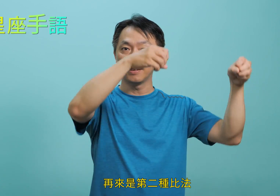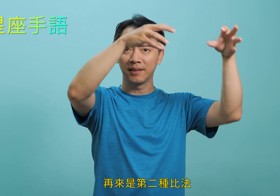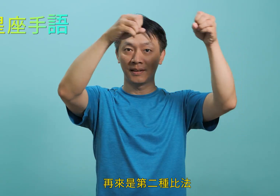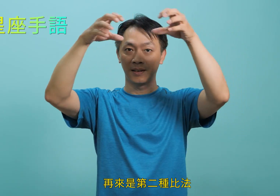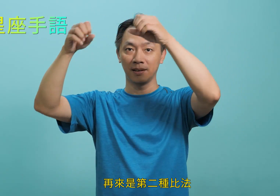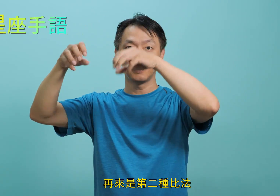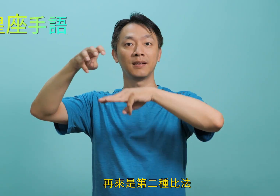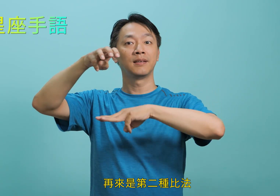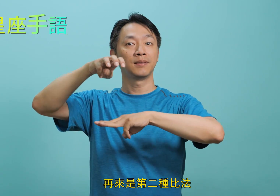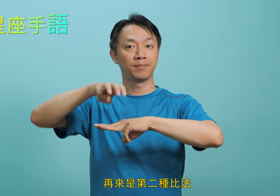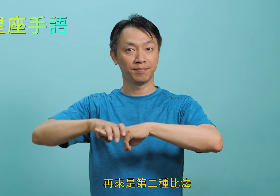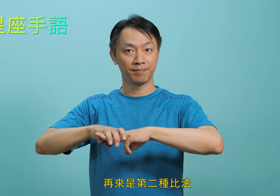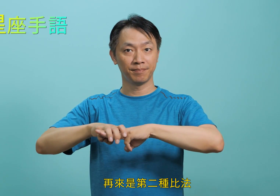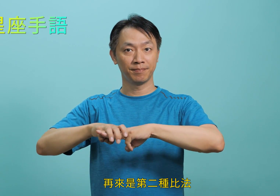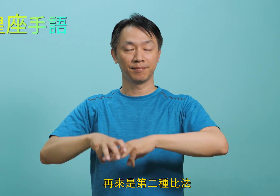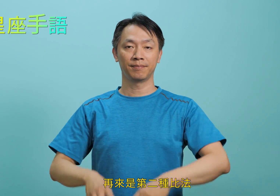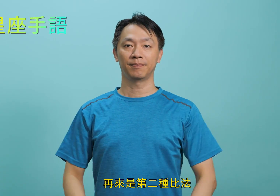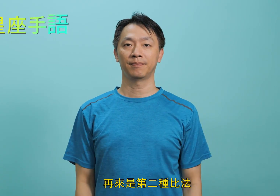再来是第二种笔法，